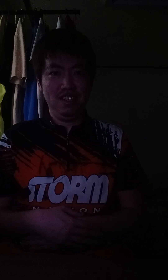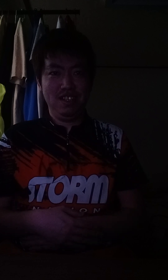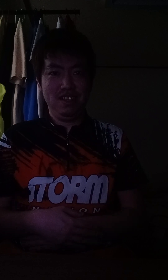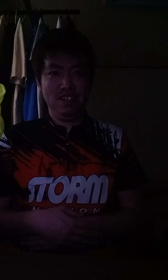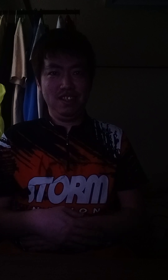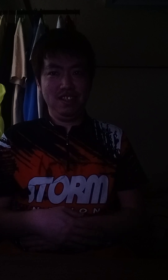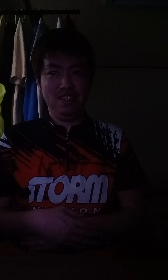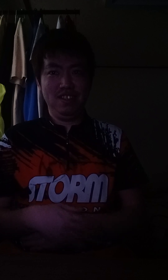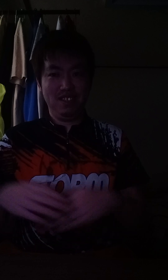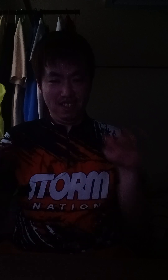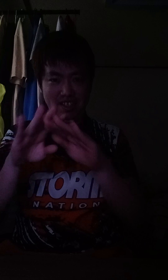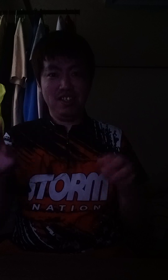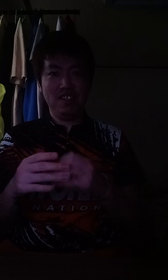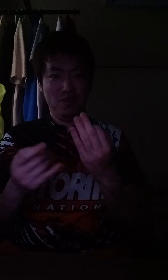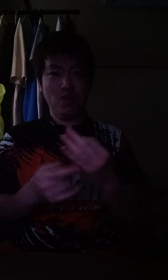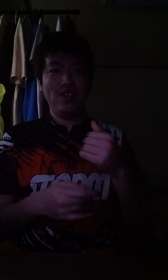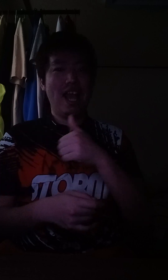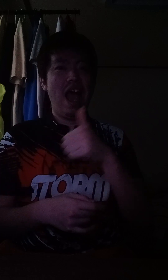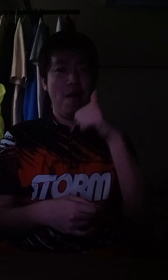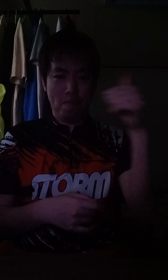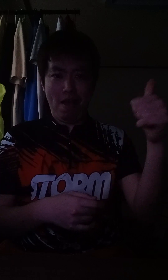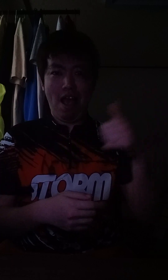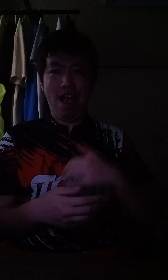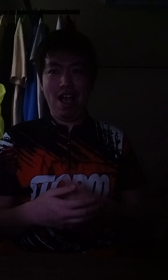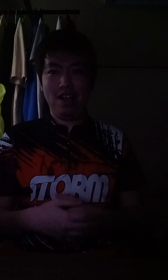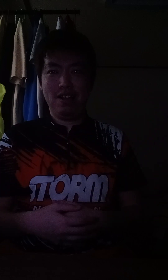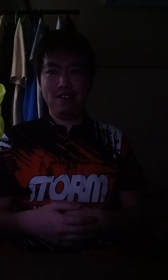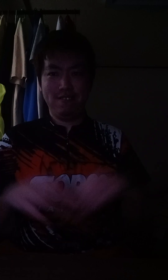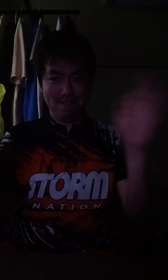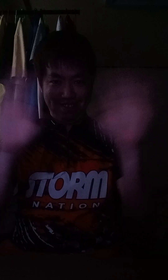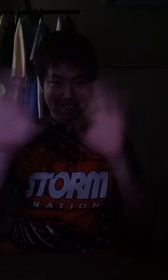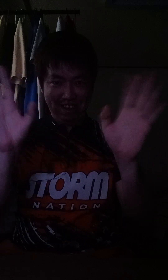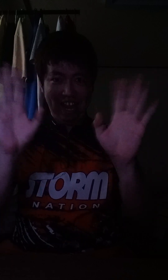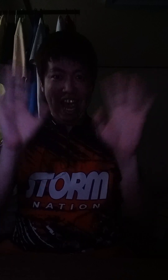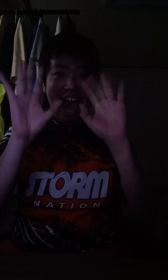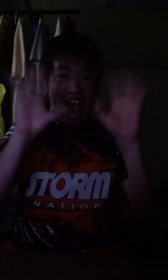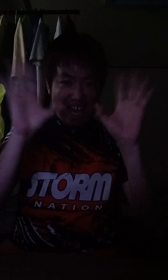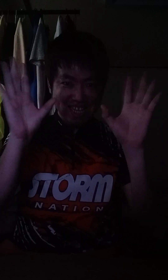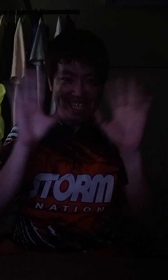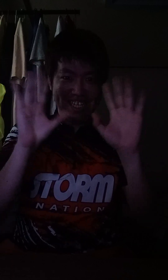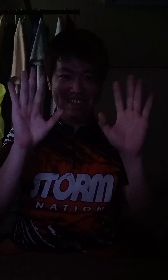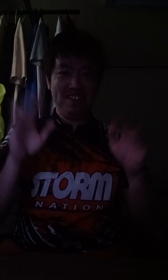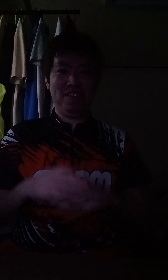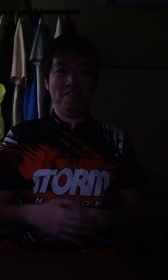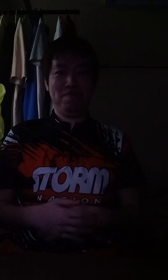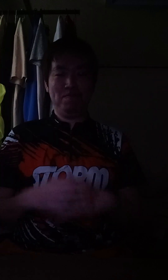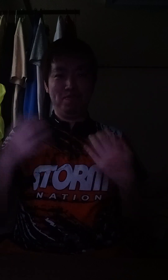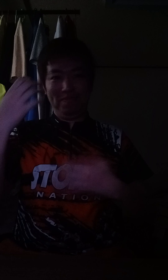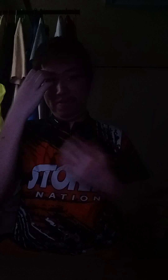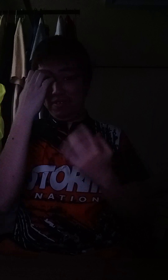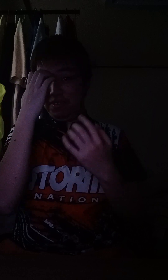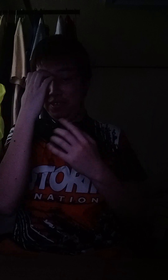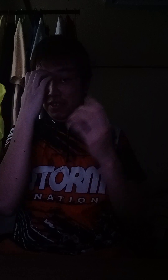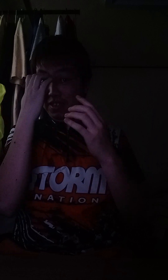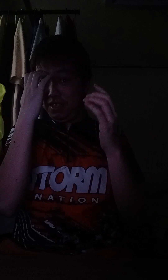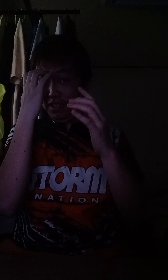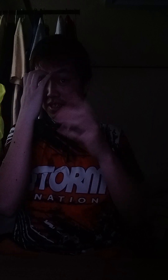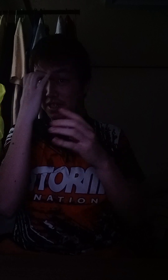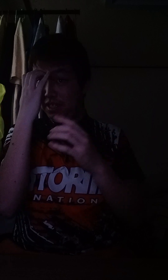늦은 밤이 돼서야 집으로 돌아온 아빠. 하이. 하이. 승현이가 승현이가 반갑게 아빠를 맞이하는데요.